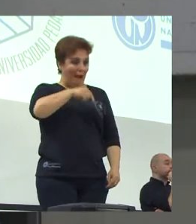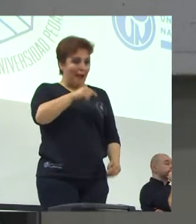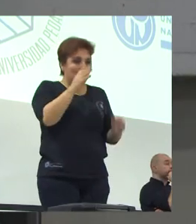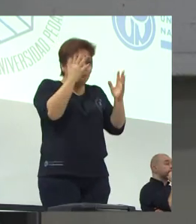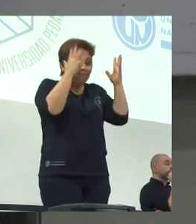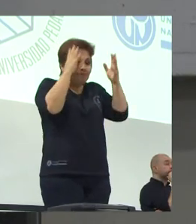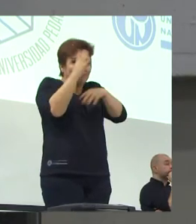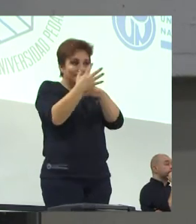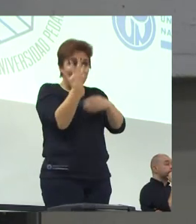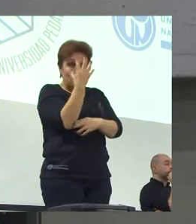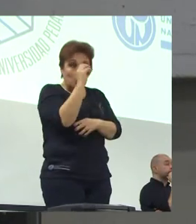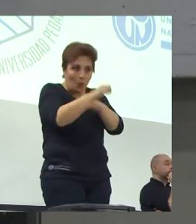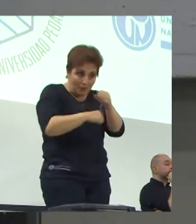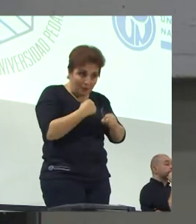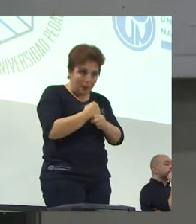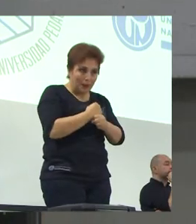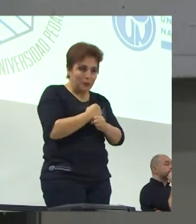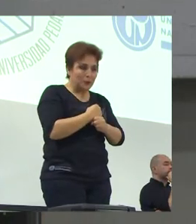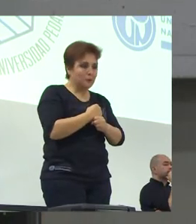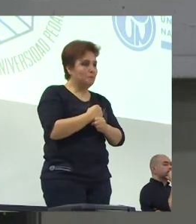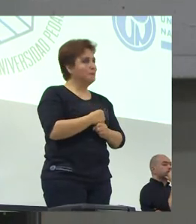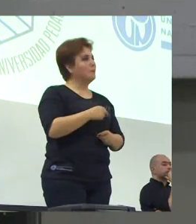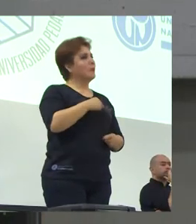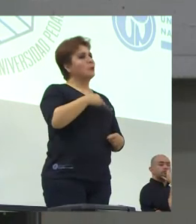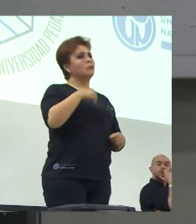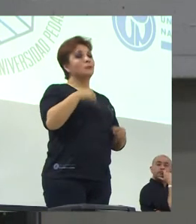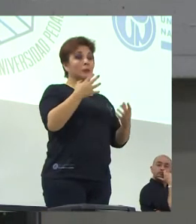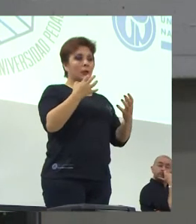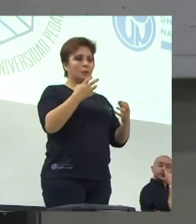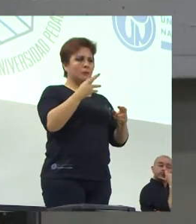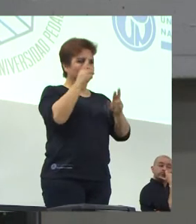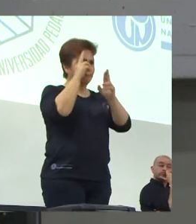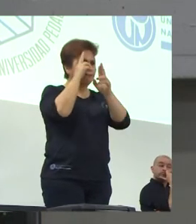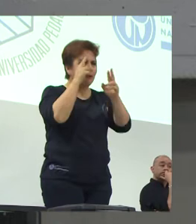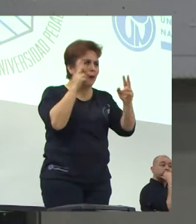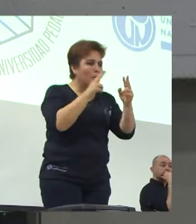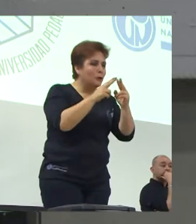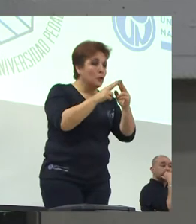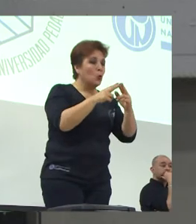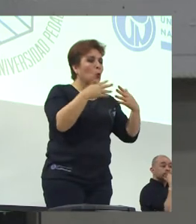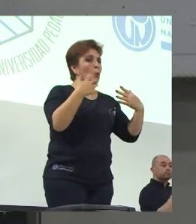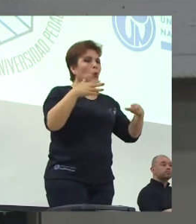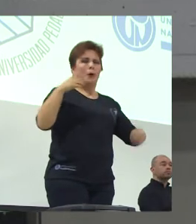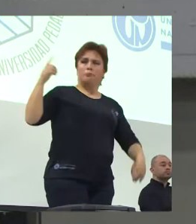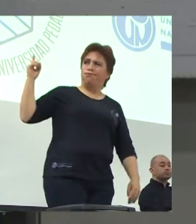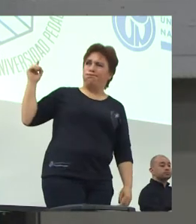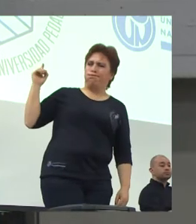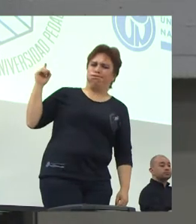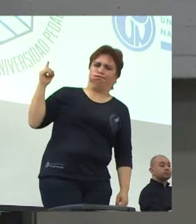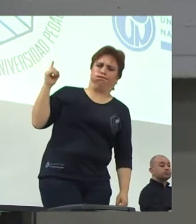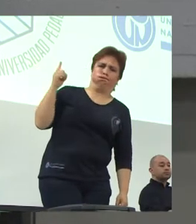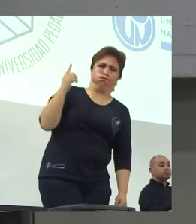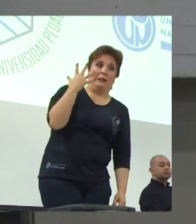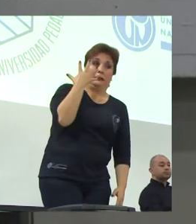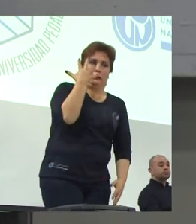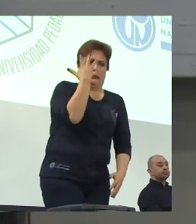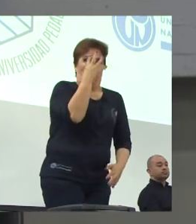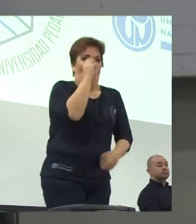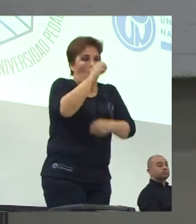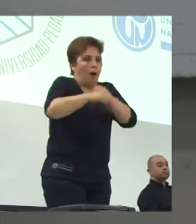más allá del reconocimiento a la labor realizada por este programa durante cinco décadas